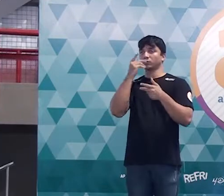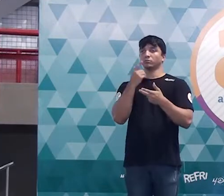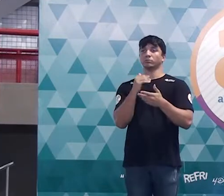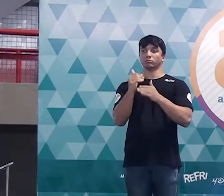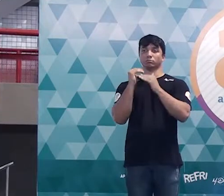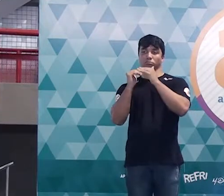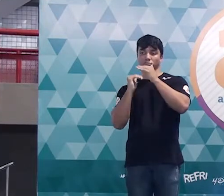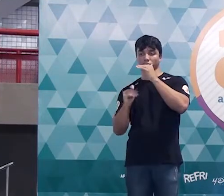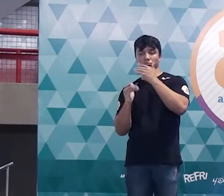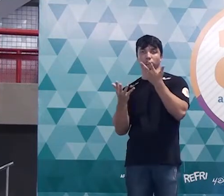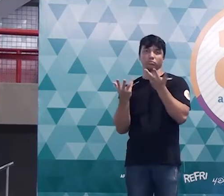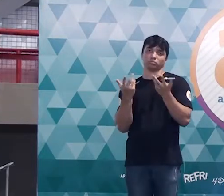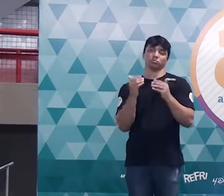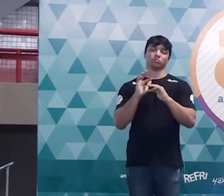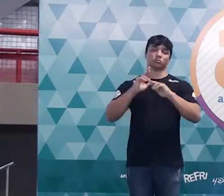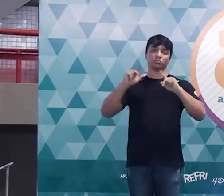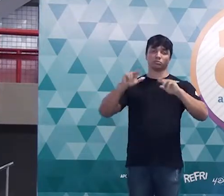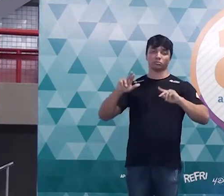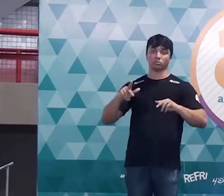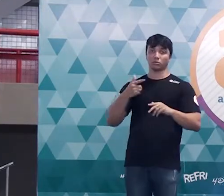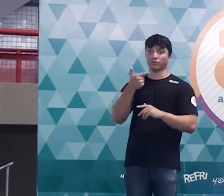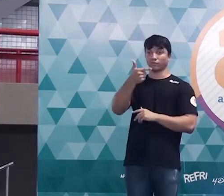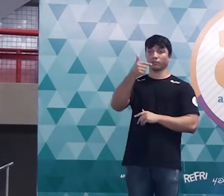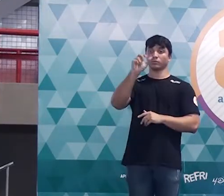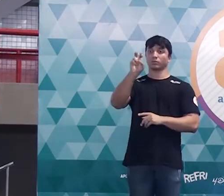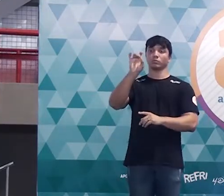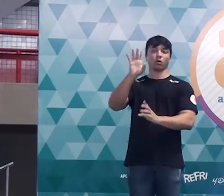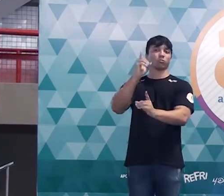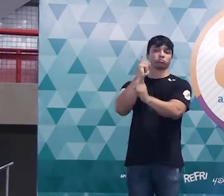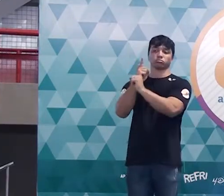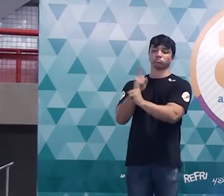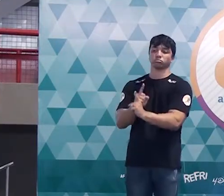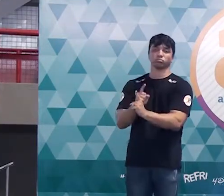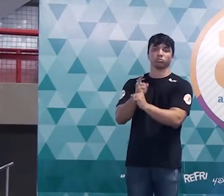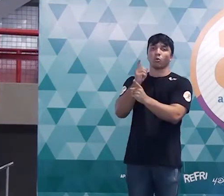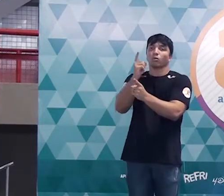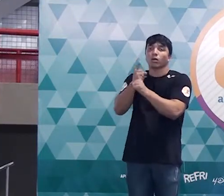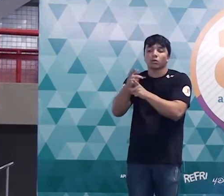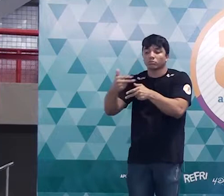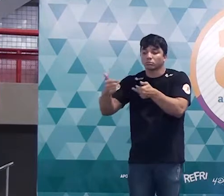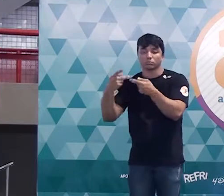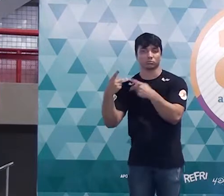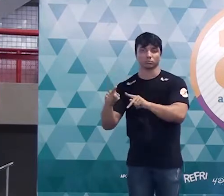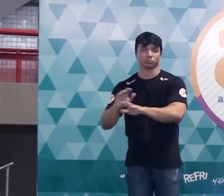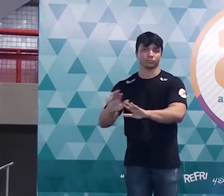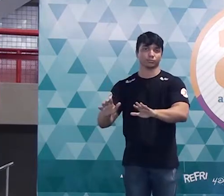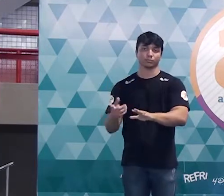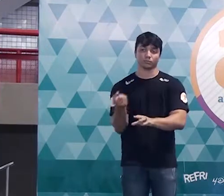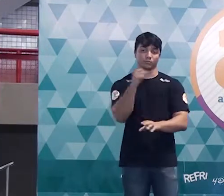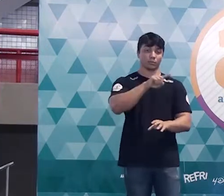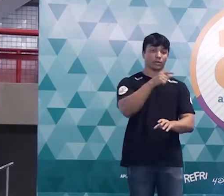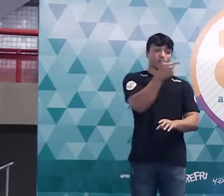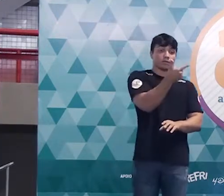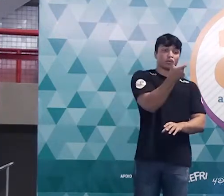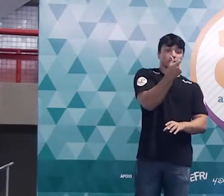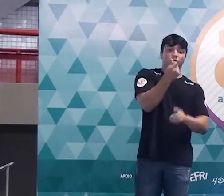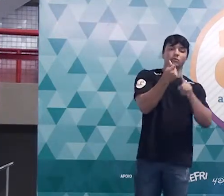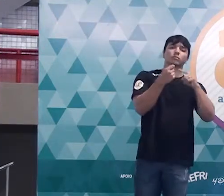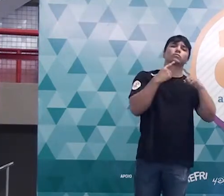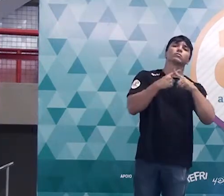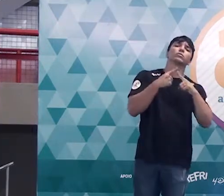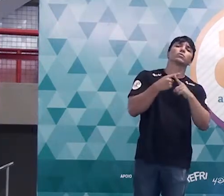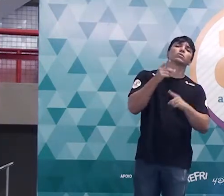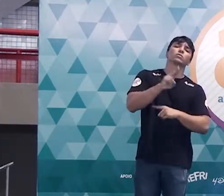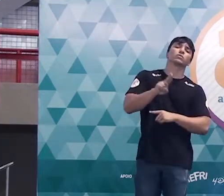social diferente, né? Na 25 a gente vai identificar. Aqui na 26 a gente vai saber por que a